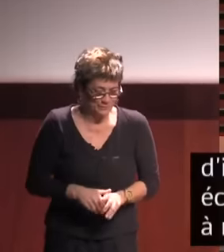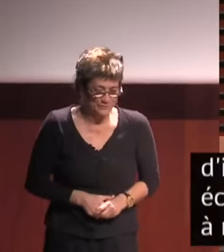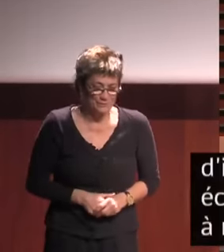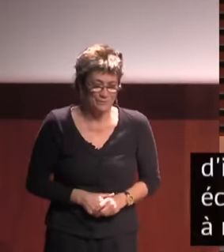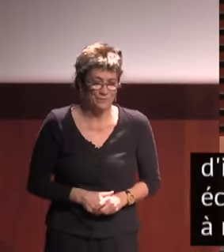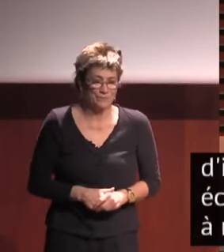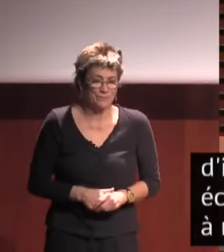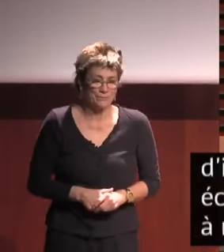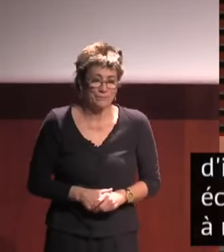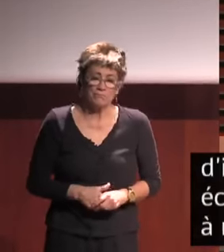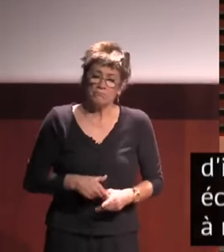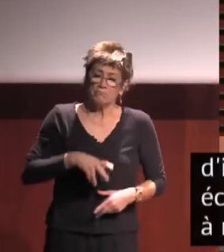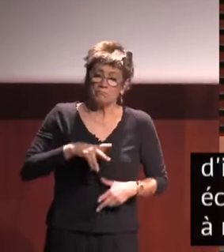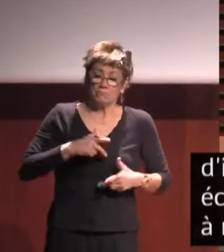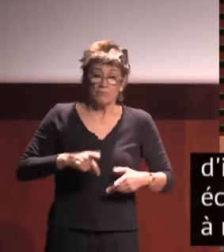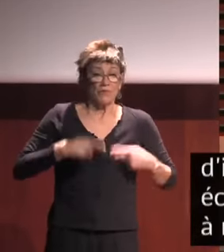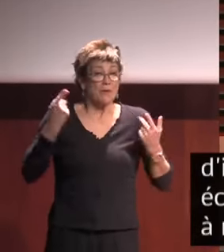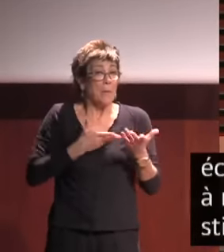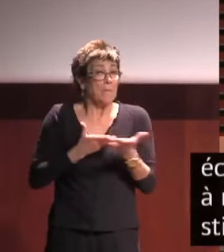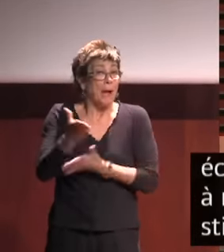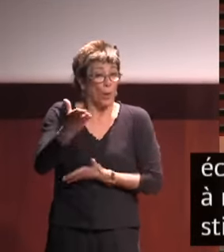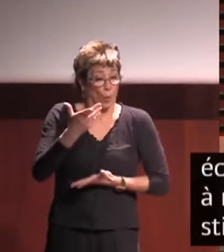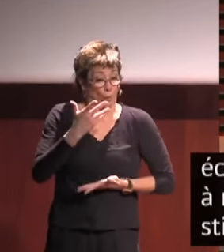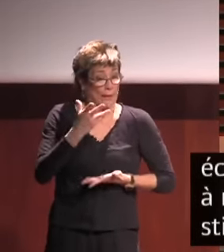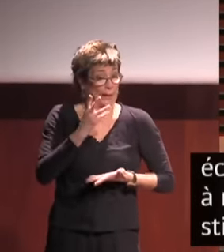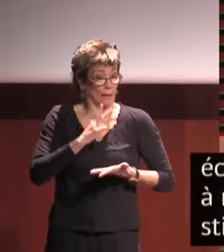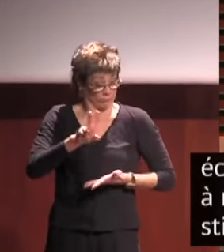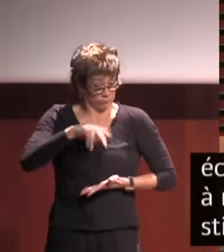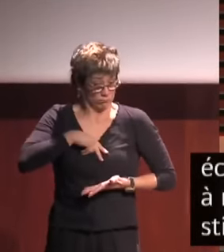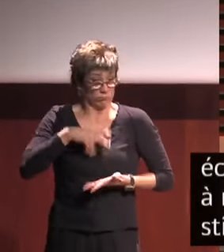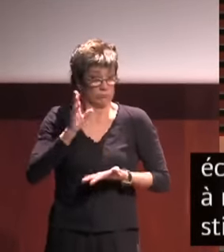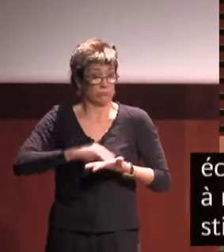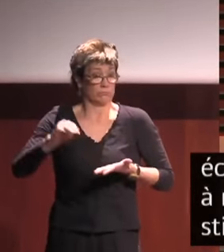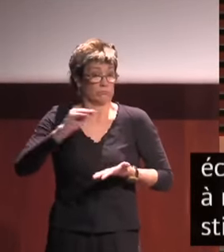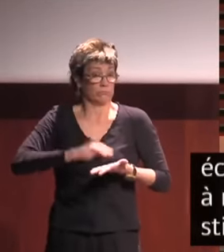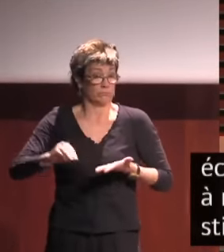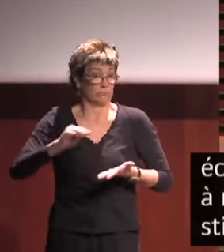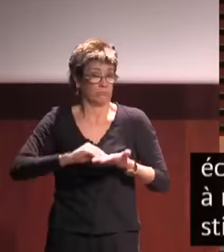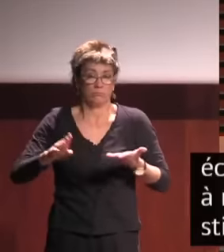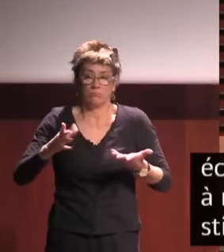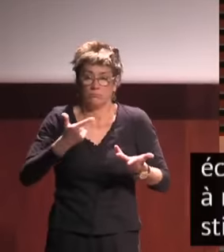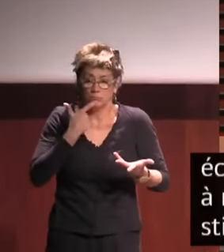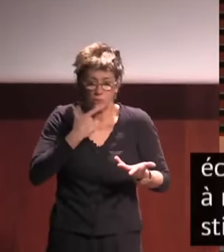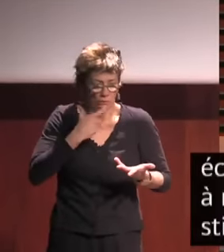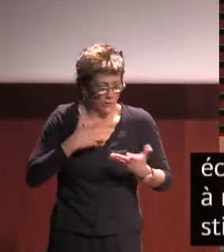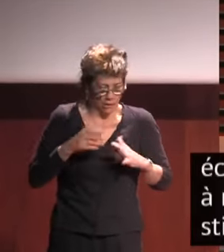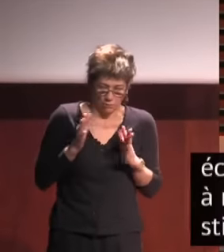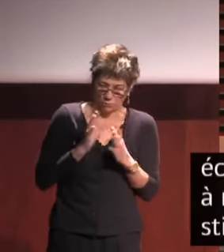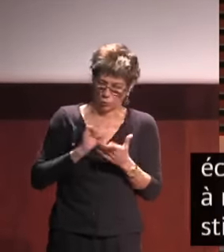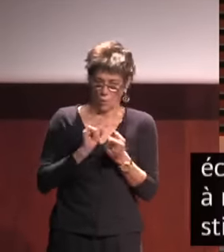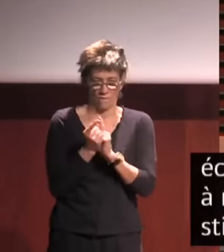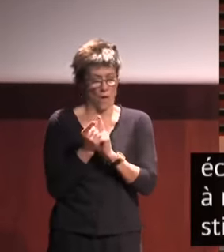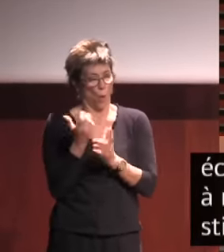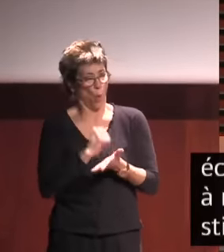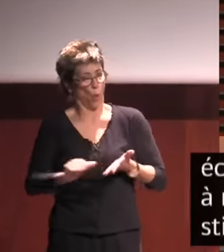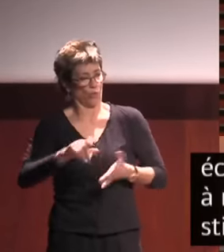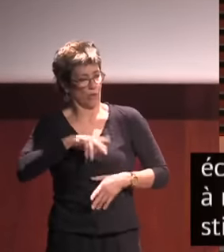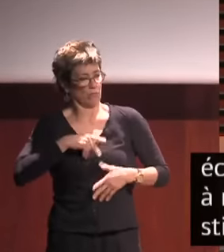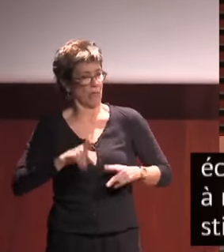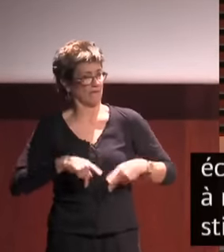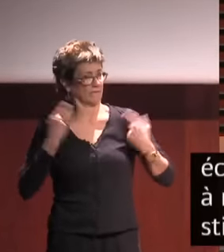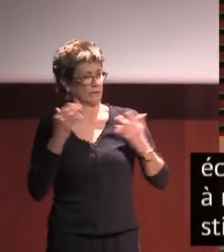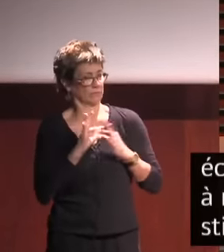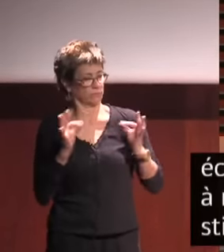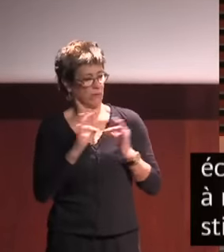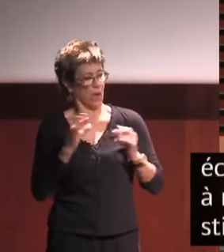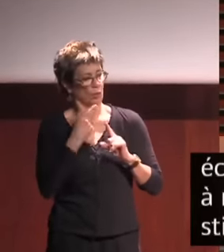Écrire son autobiographie veut dire, de prime abord, devenir l'auteur du récit de sa propre vie, d'un récit